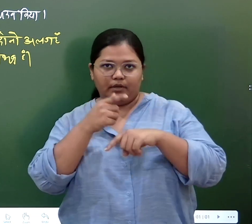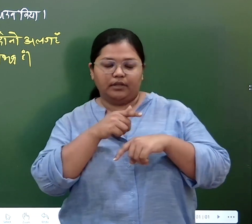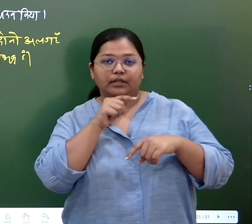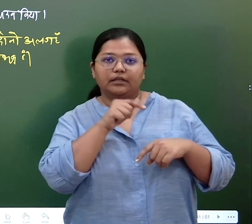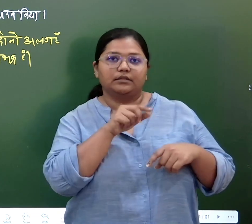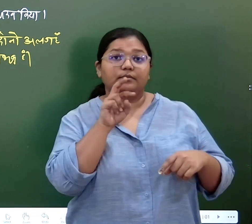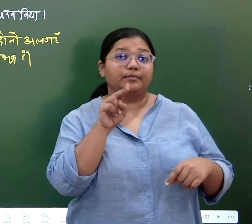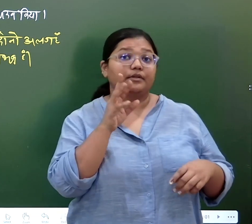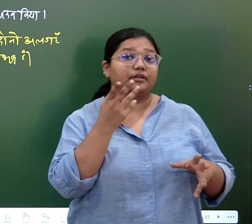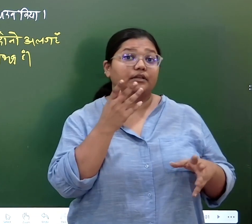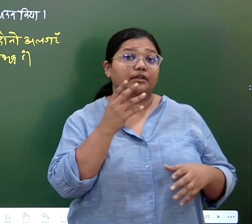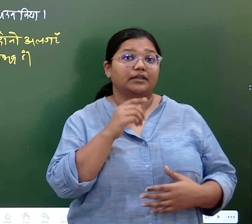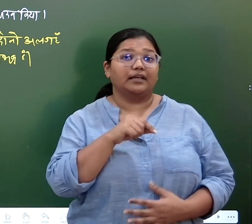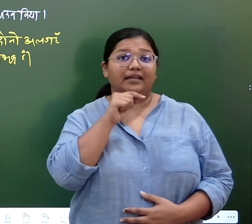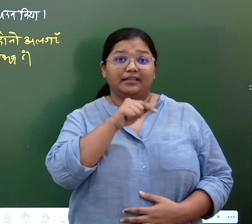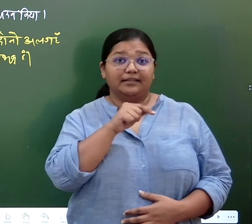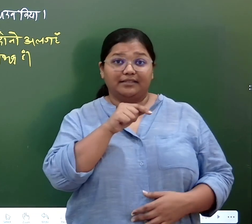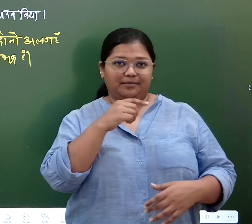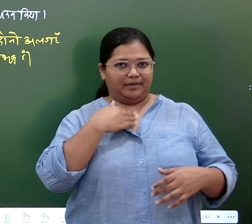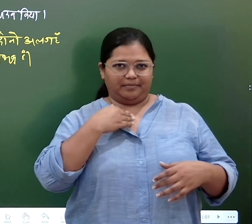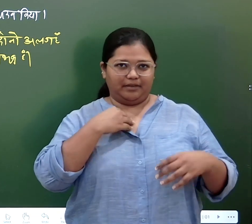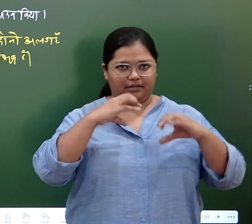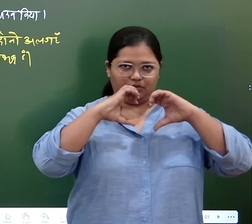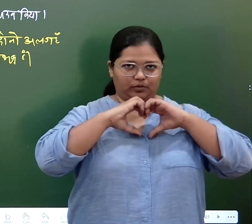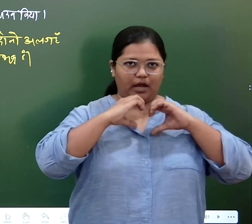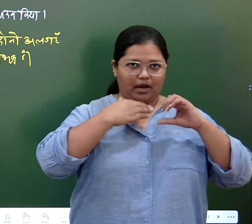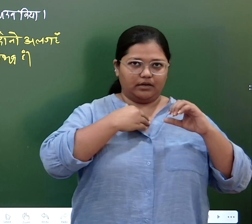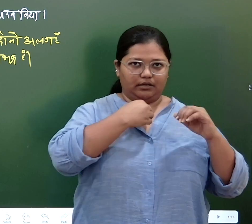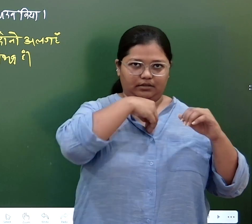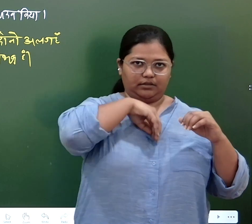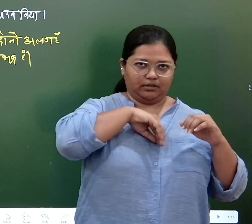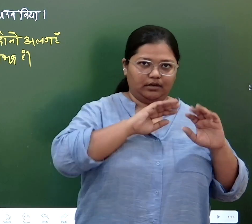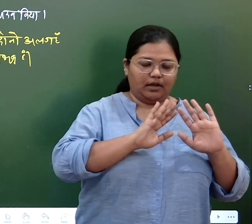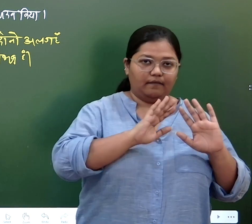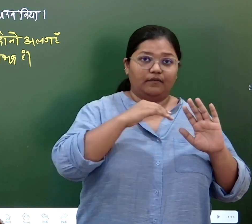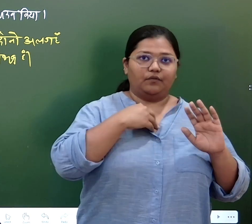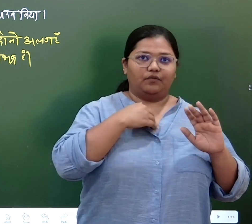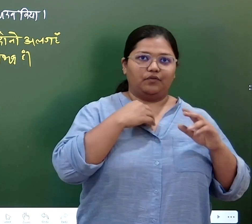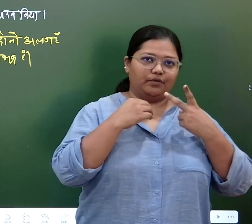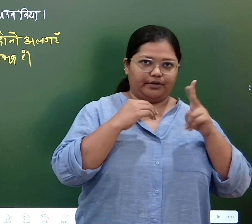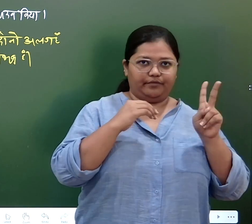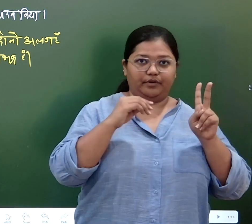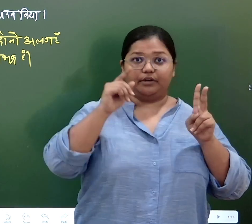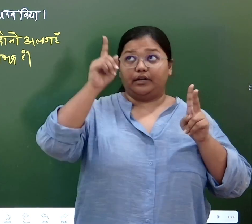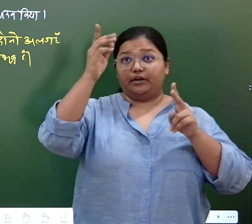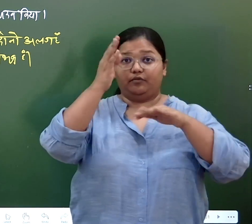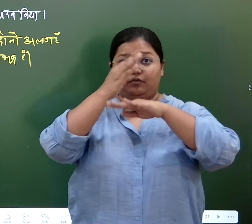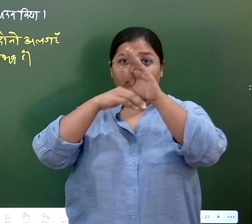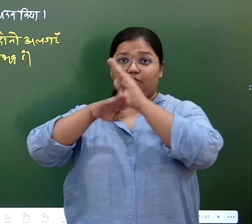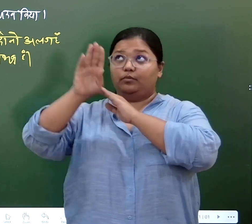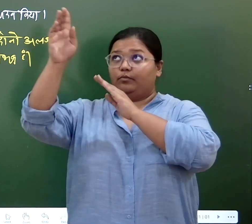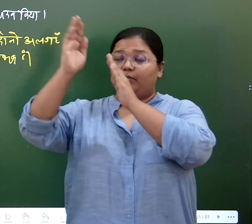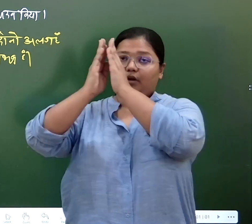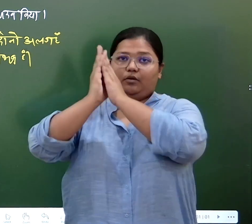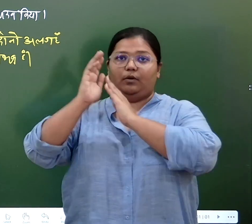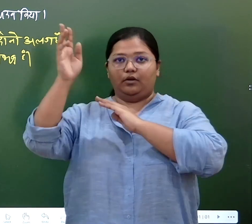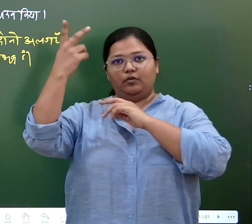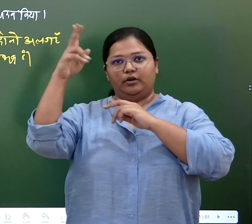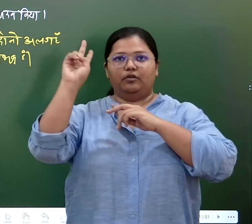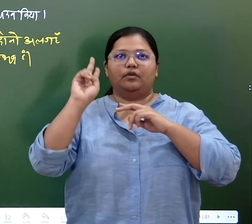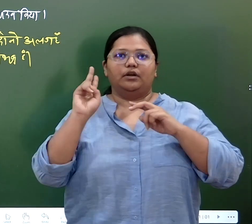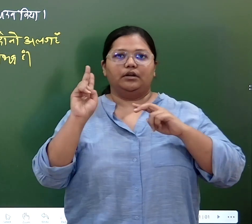की आत्मा अलग है और दोनों का मिलना जो है वो संभव नहीं है, ठीक है। तो माधवाचार्य जी का